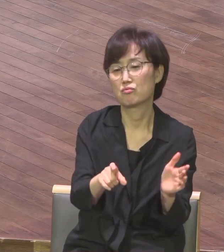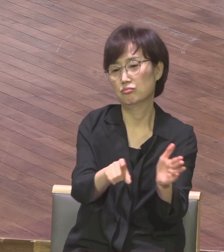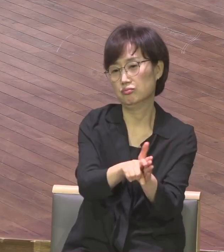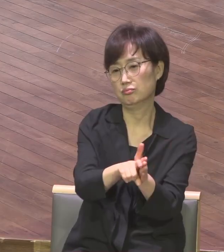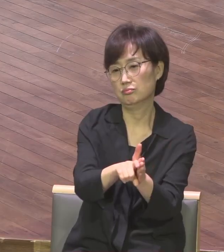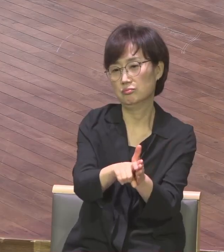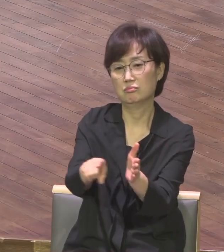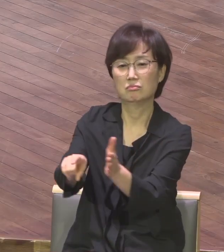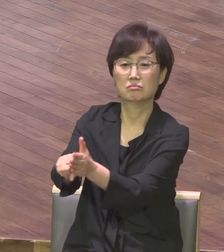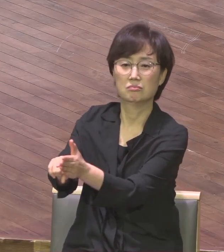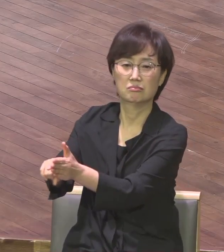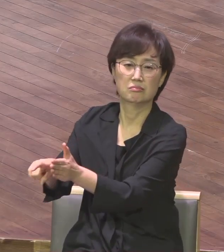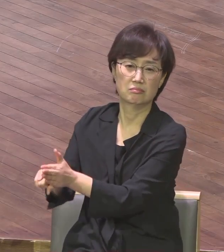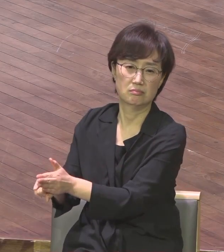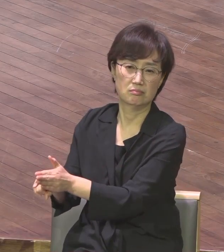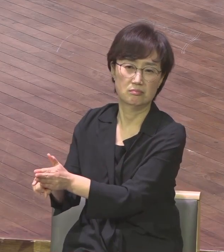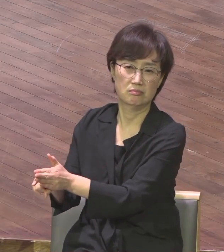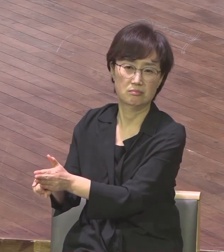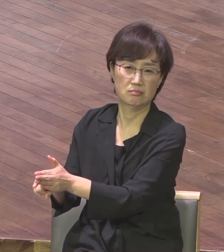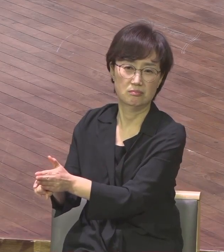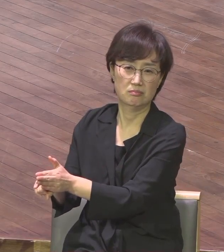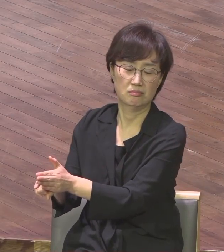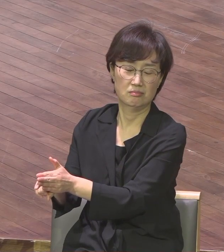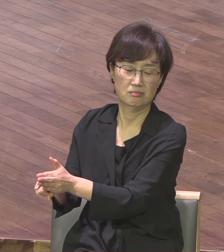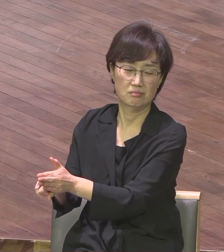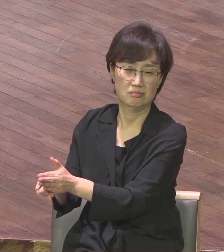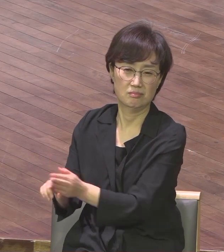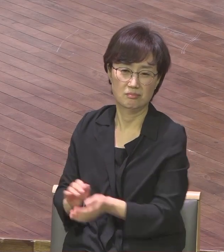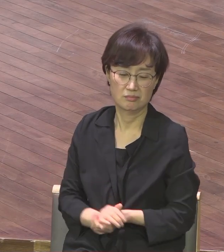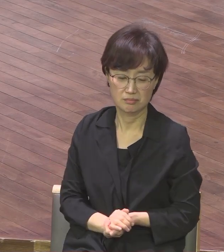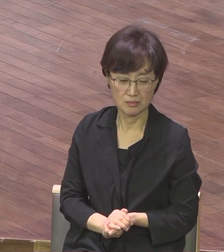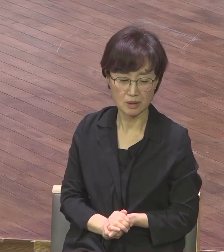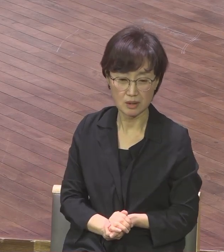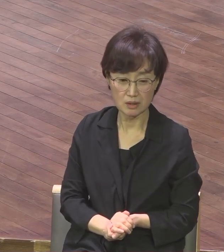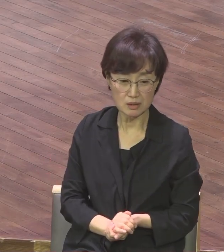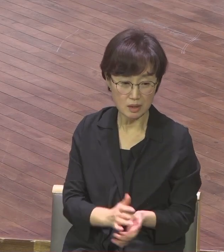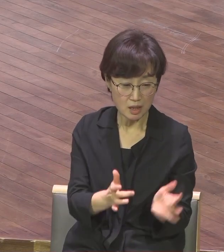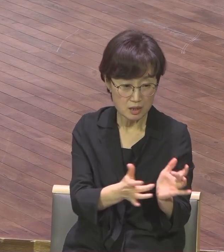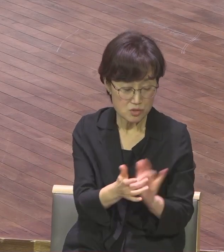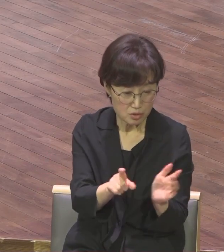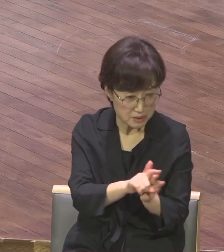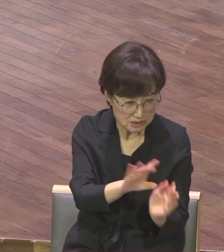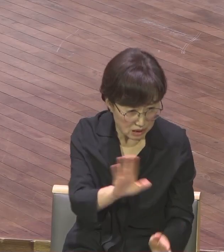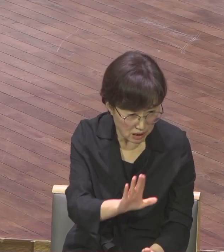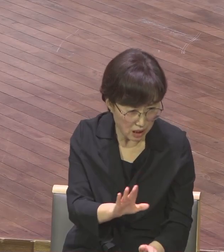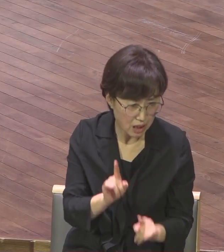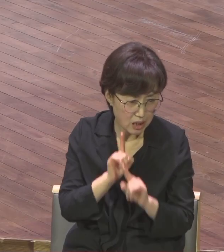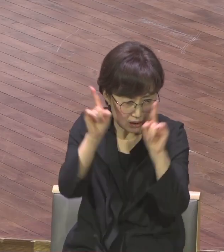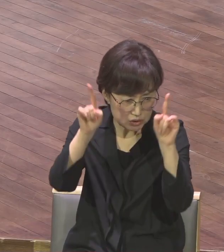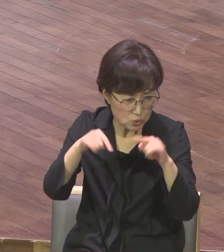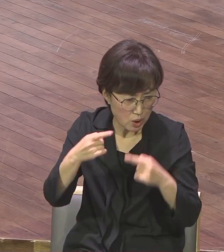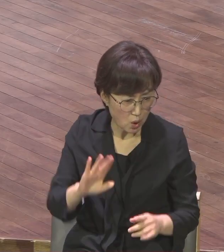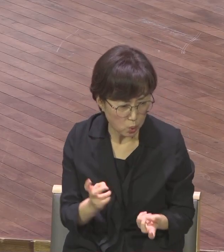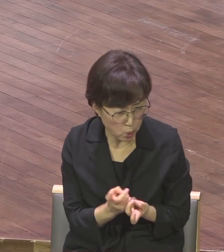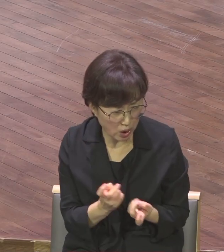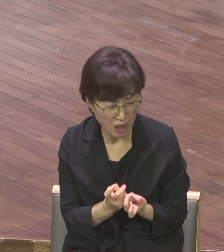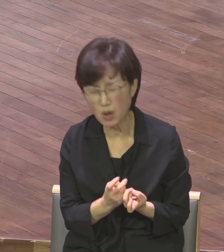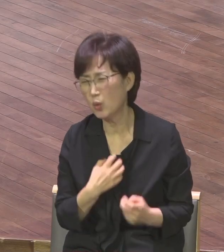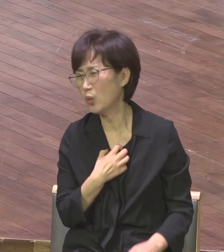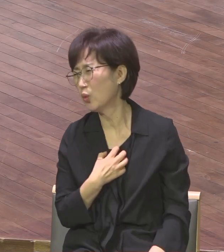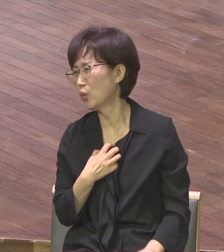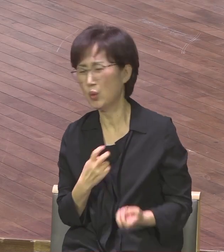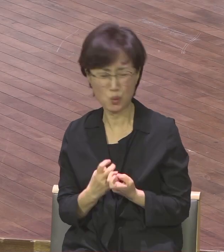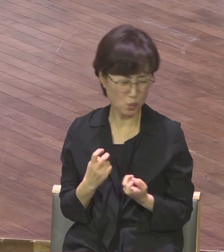믿도록 그렇게 막 그러면 예수를 안 믿으면 지옥 가고 예수 믿으면 천국 간다는 것들 막 복음을 막